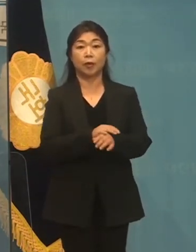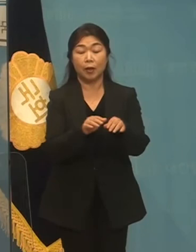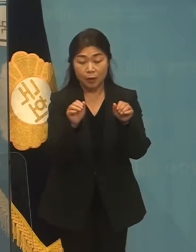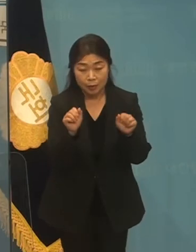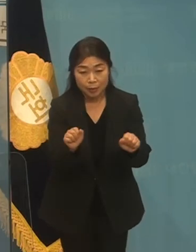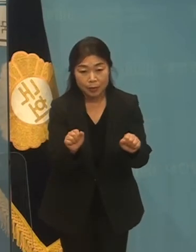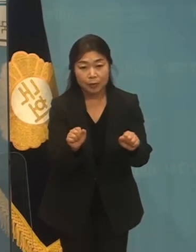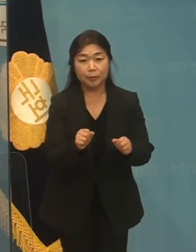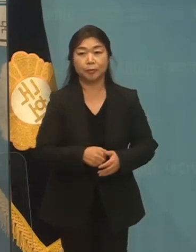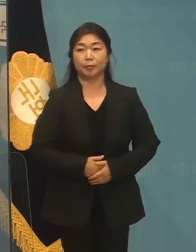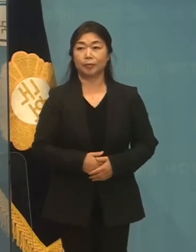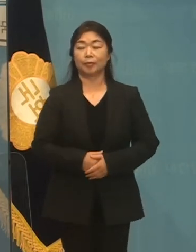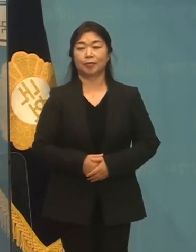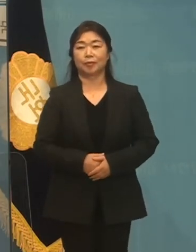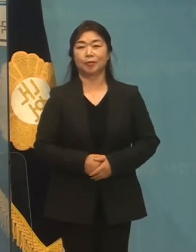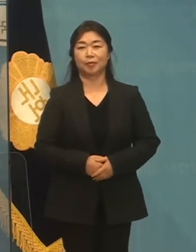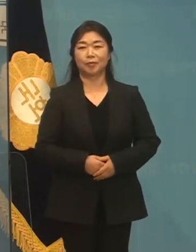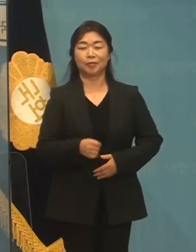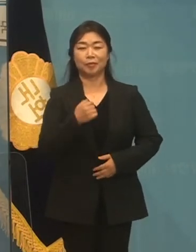네, 안녕하십니까.